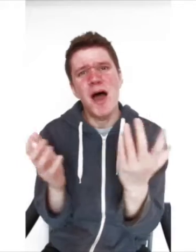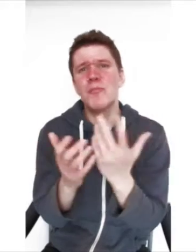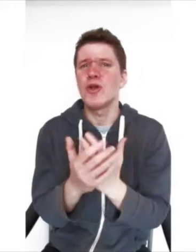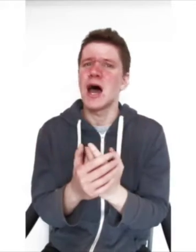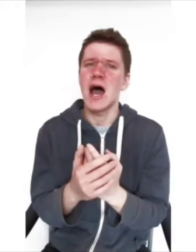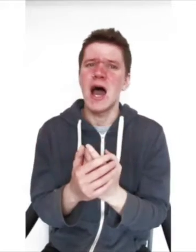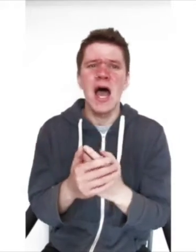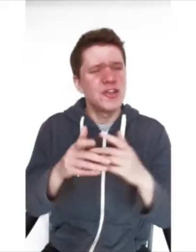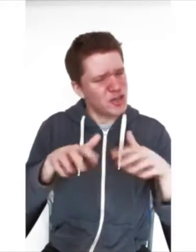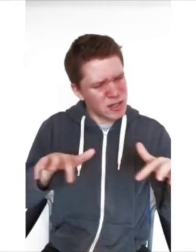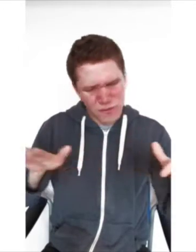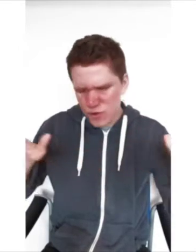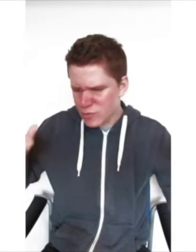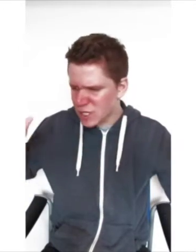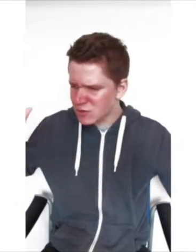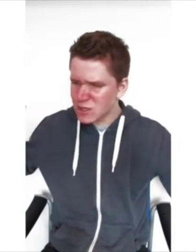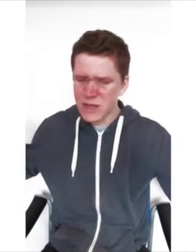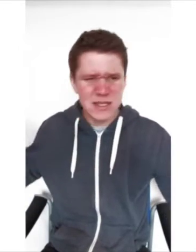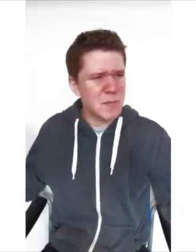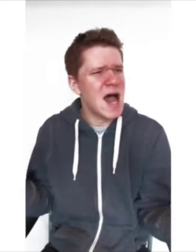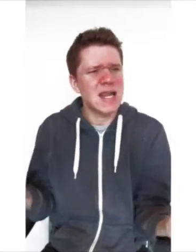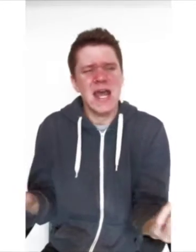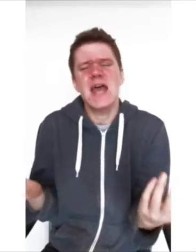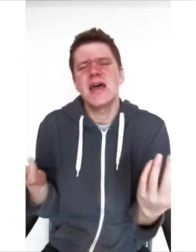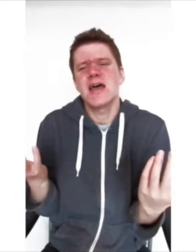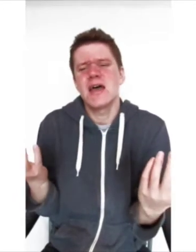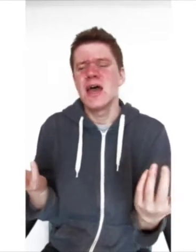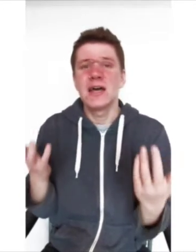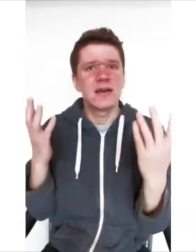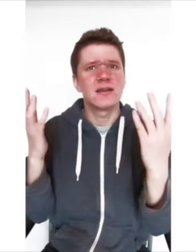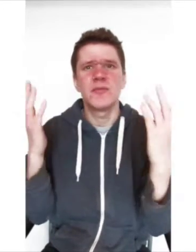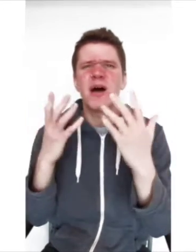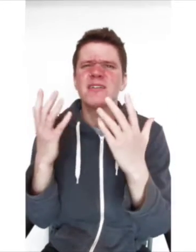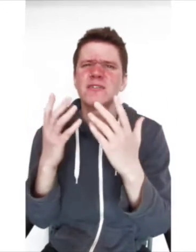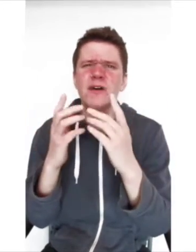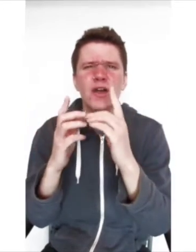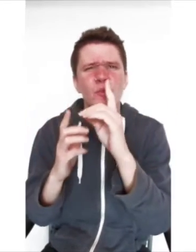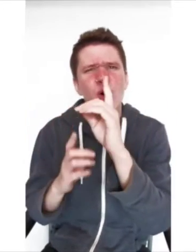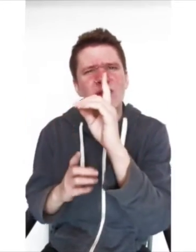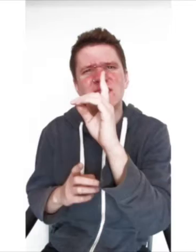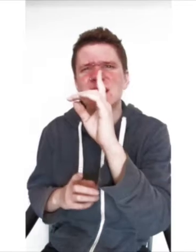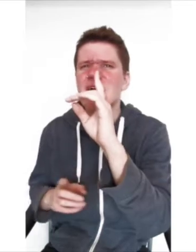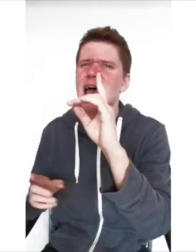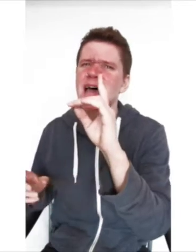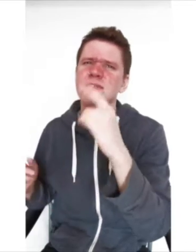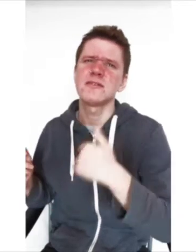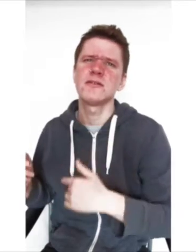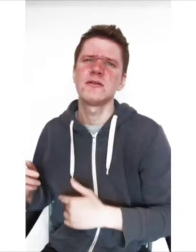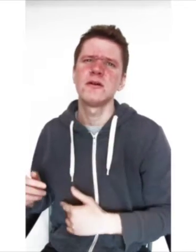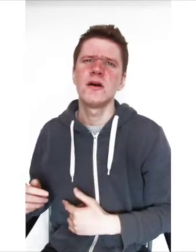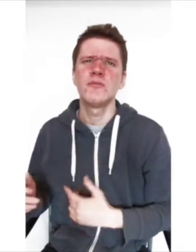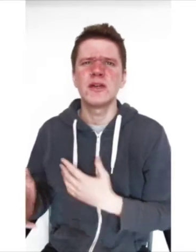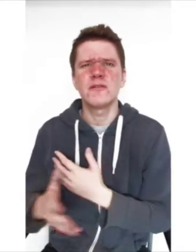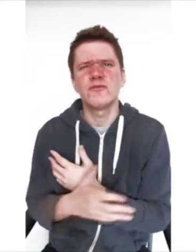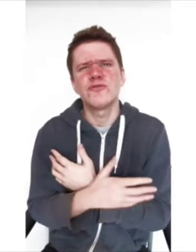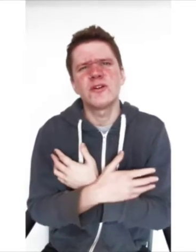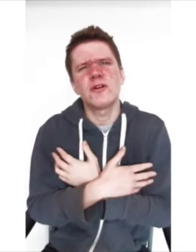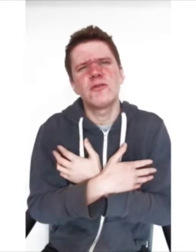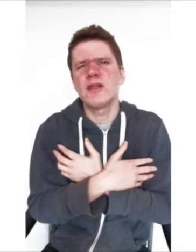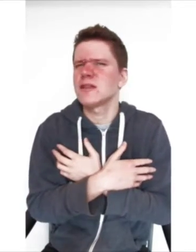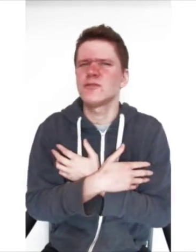E bambola, certi fiumi non diventa mare, da mare fa rumore in silenzio.